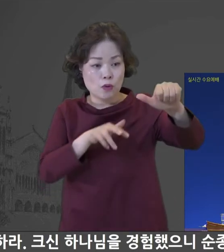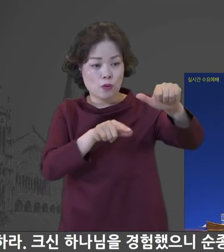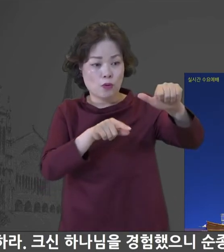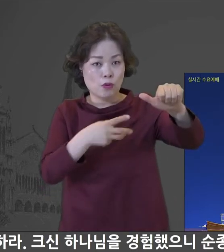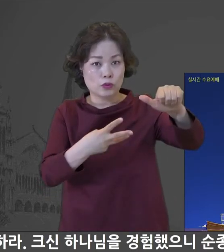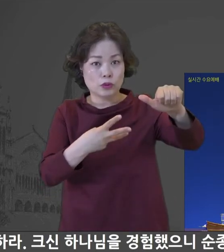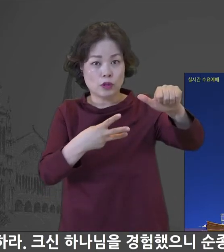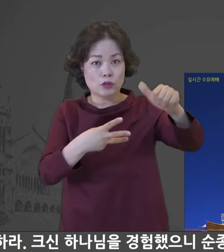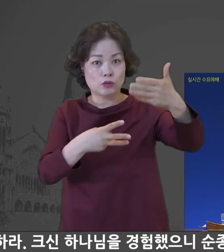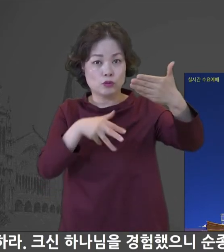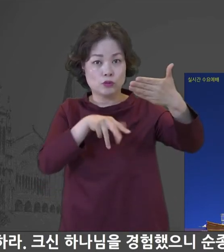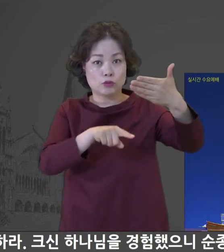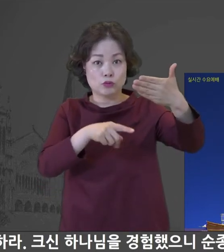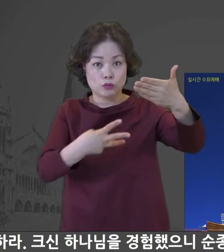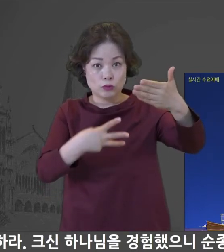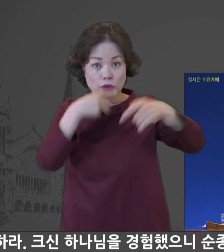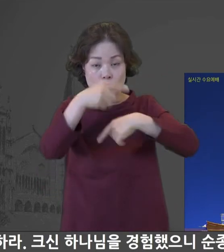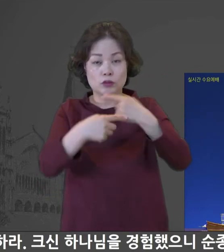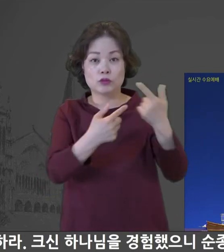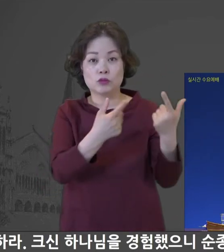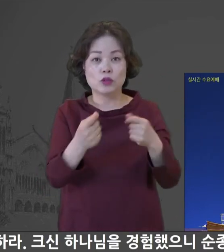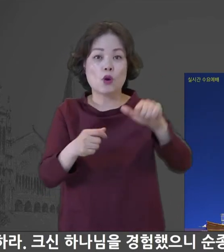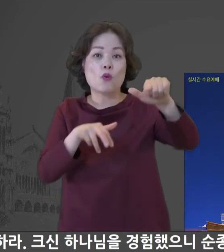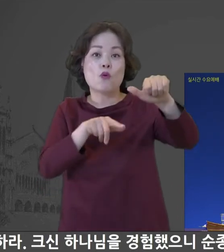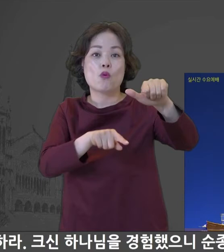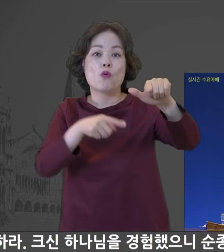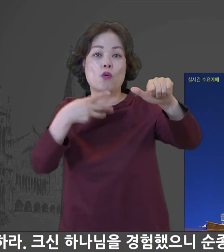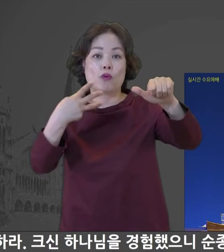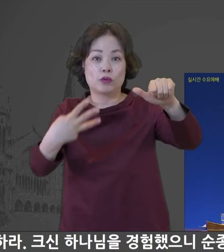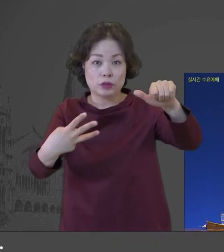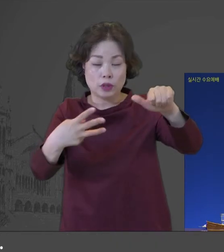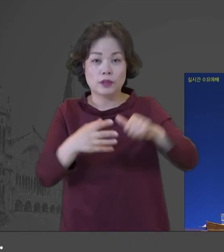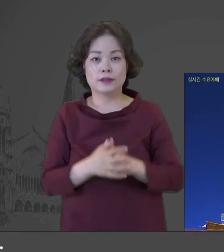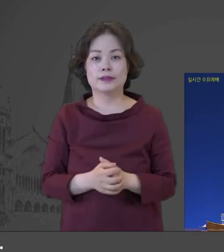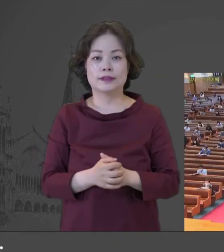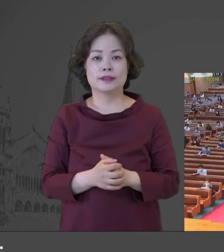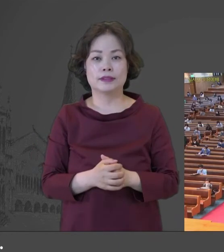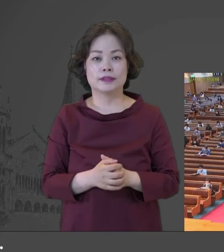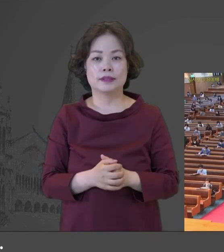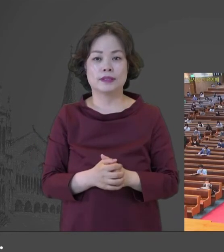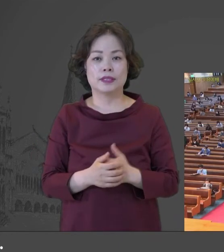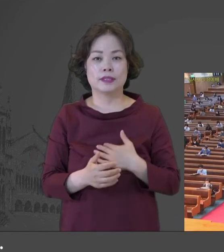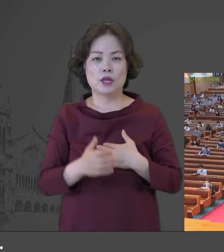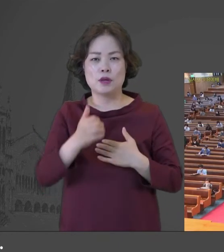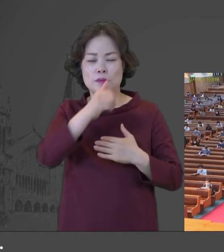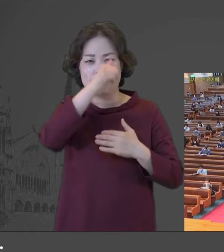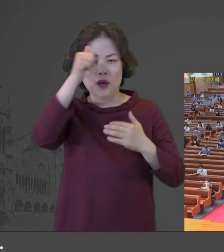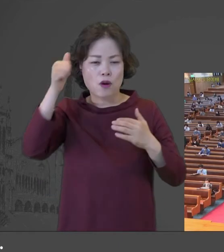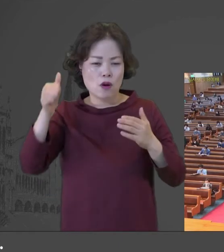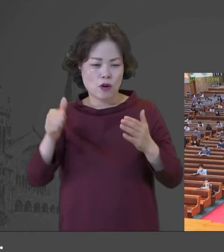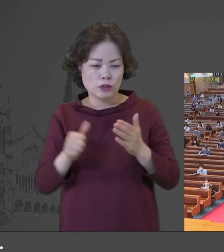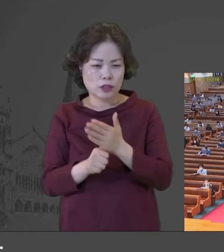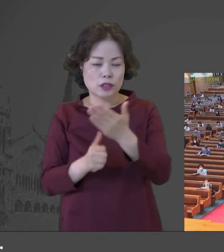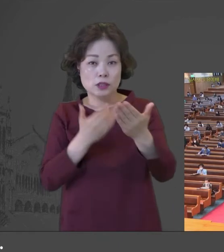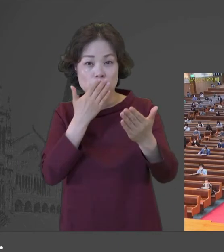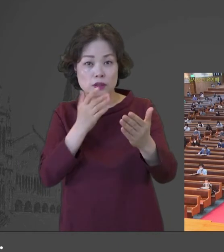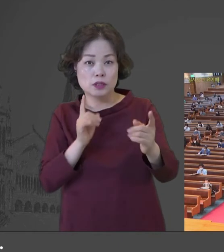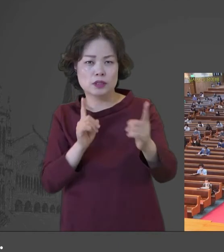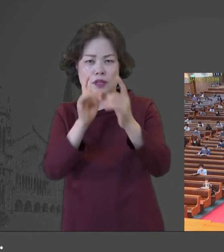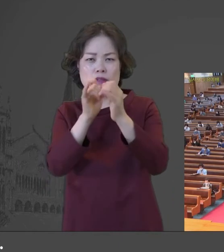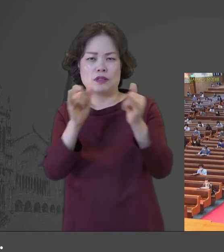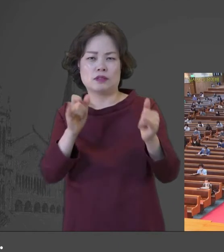9절을 한번 다 같이 읽어보겠는데요, 5절을 한번 읽어보겠습니다. 시작. 내 평생에 너를 능히 대적할